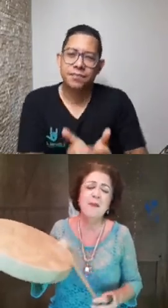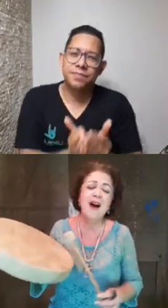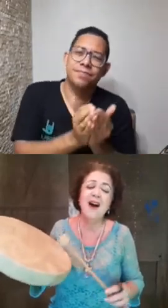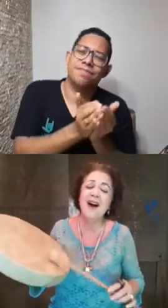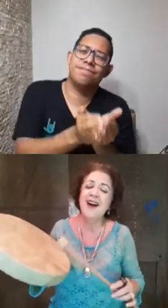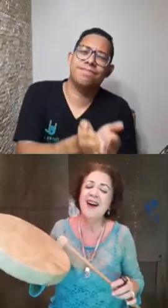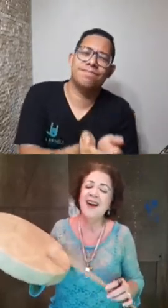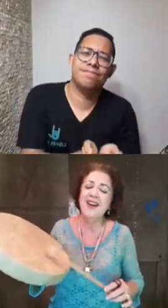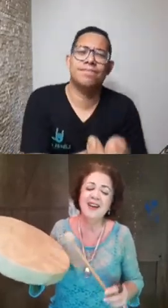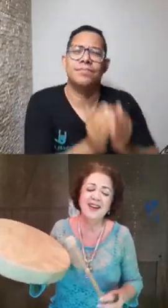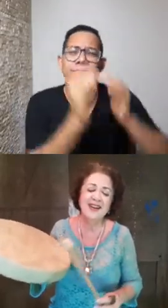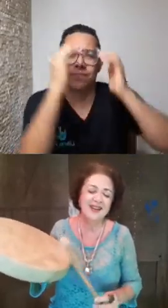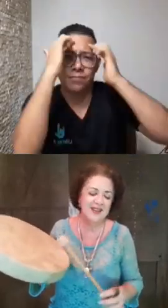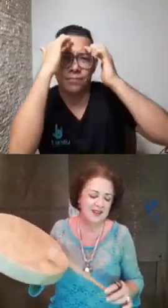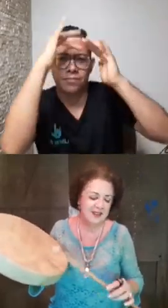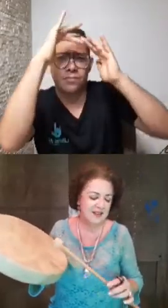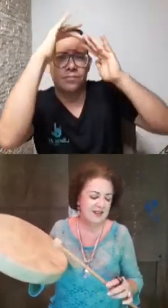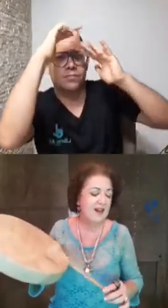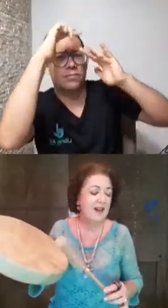meu pai.